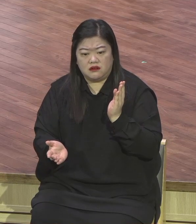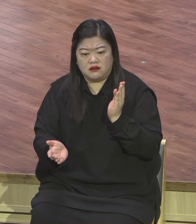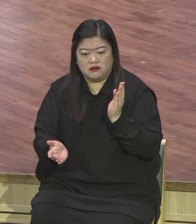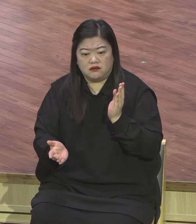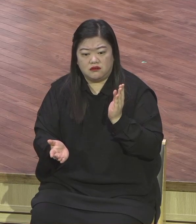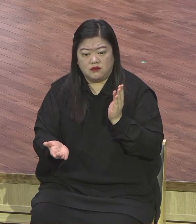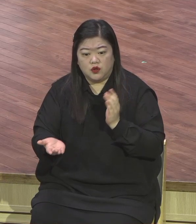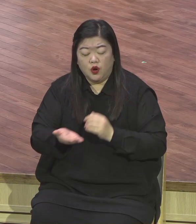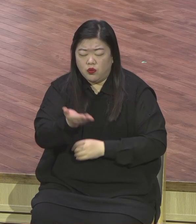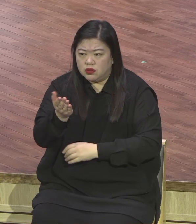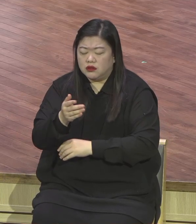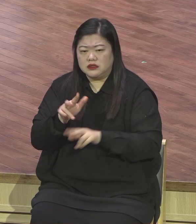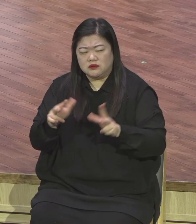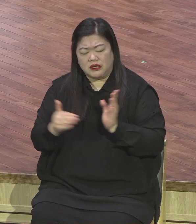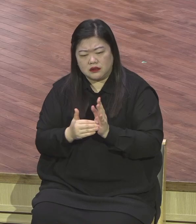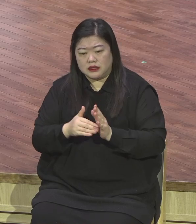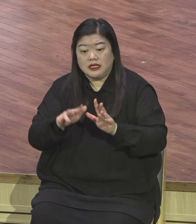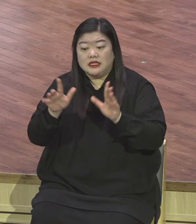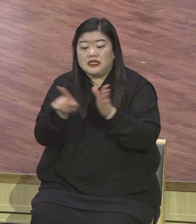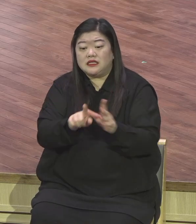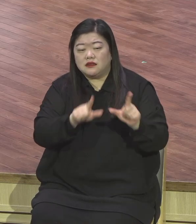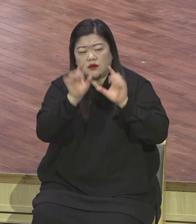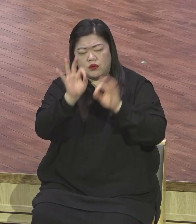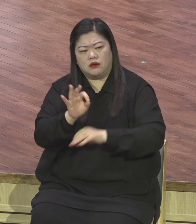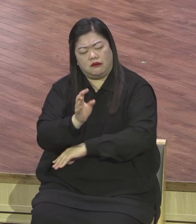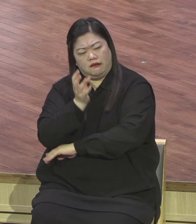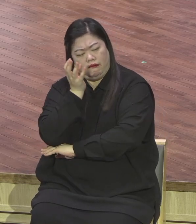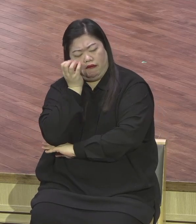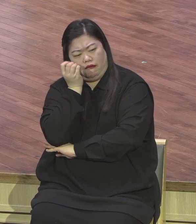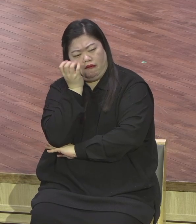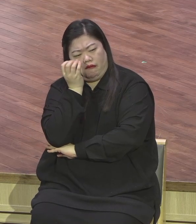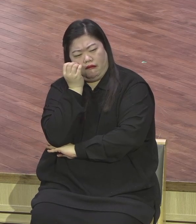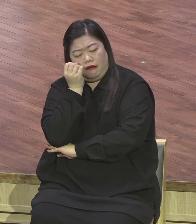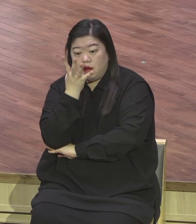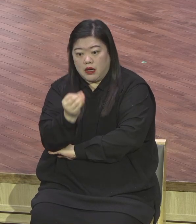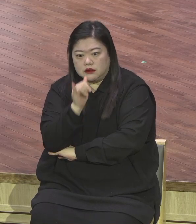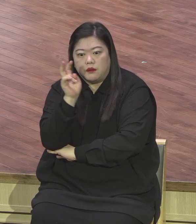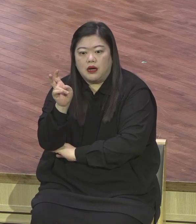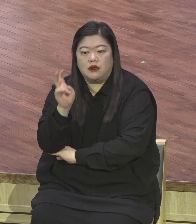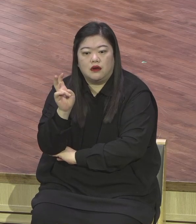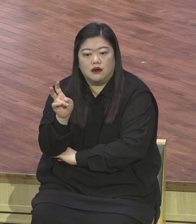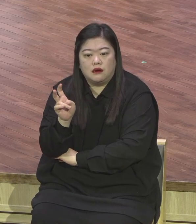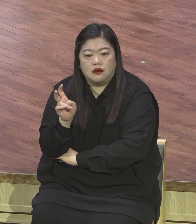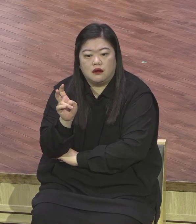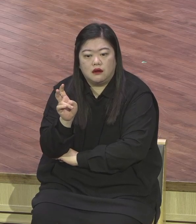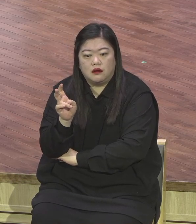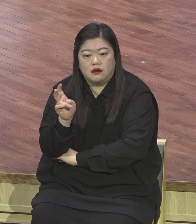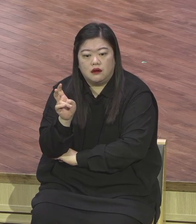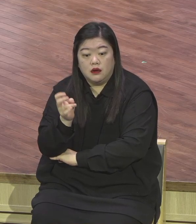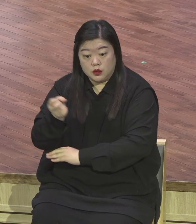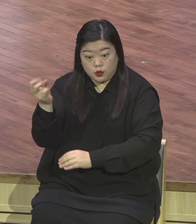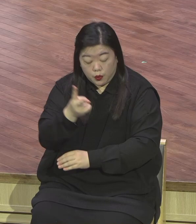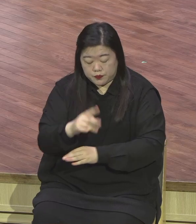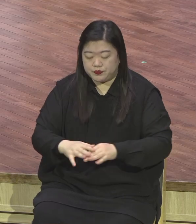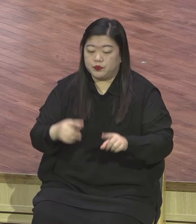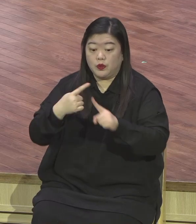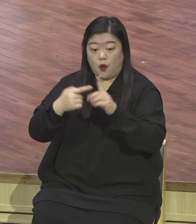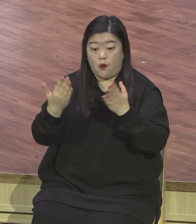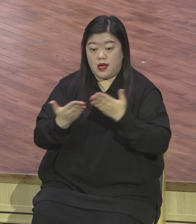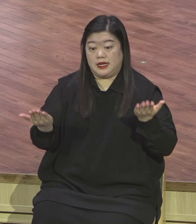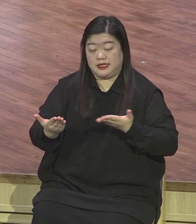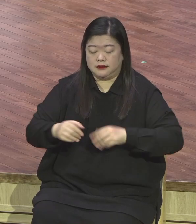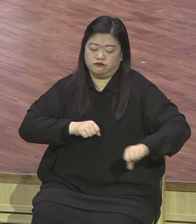신앙생활하면서 많이 발생을 할 수 있어요. 여러분이 직분을 감당하다 보면 다양한 일들이